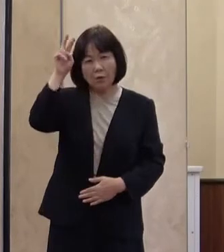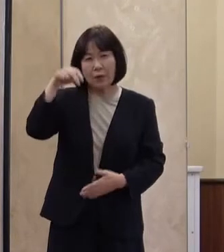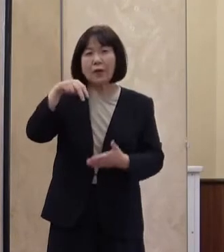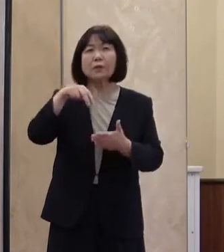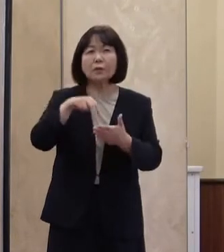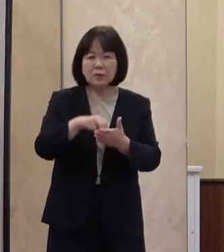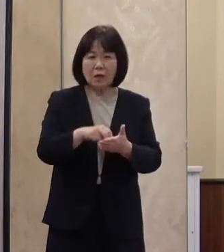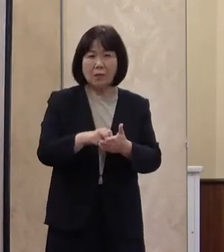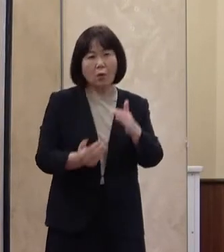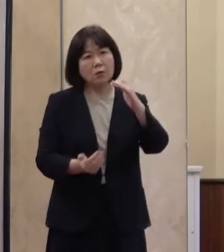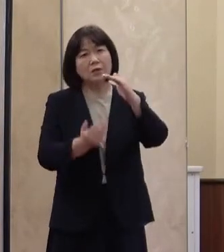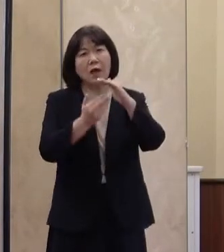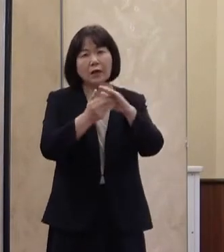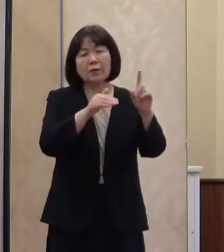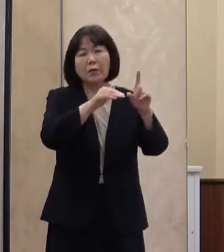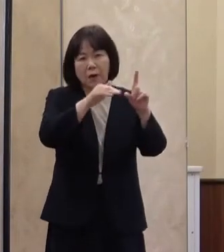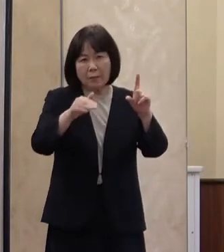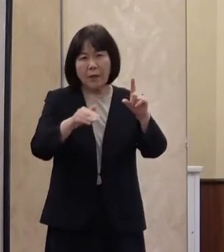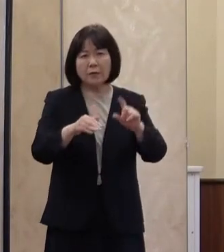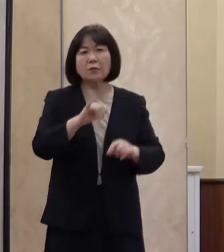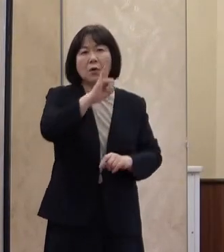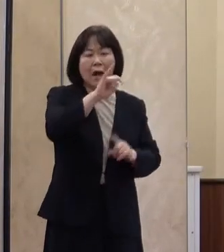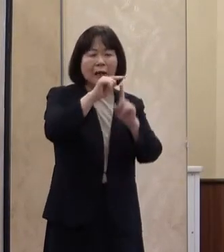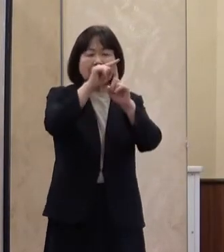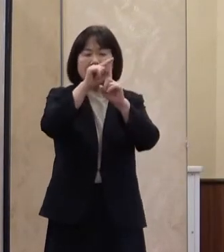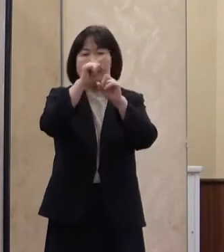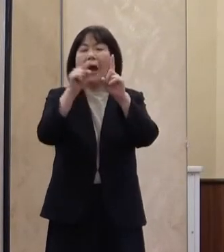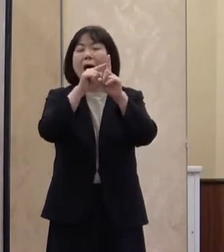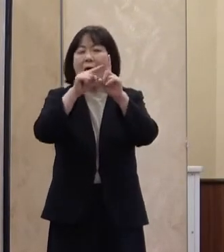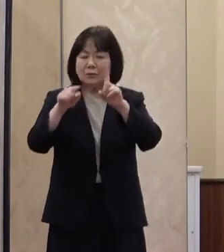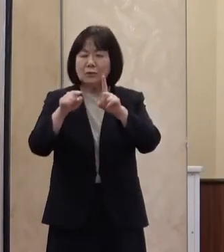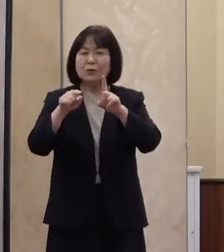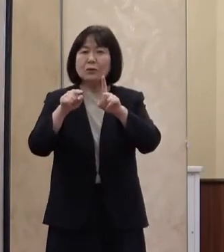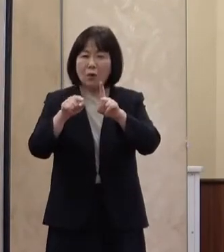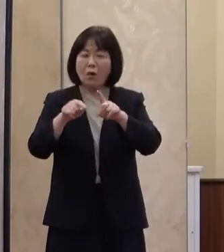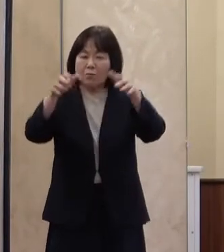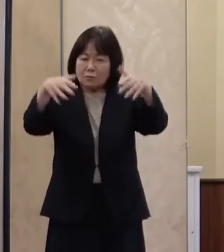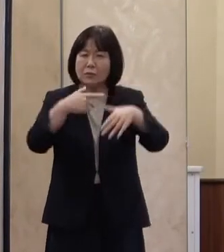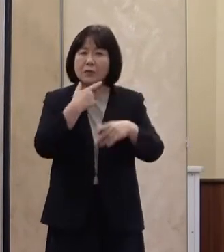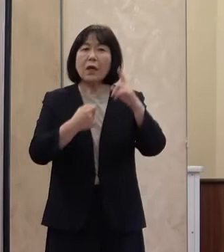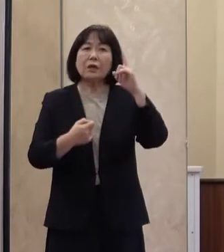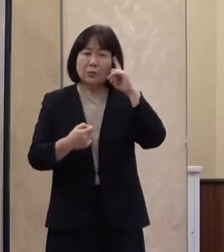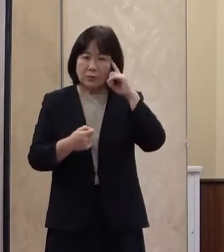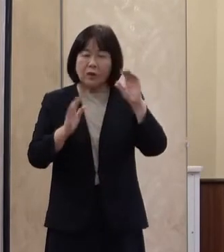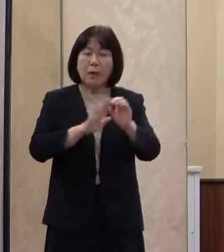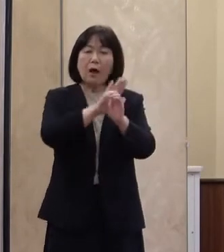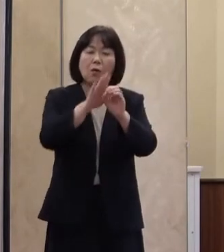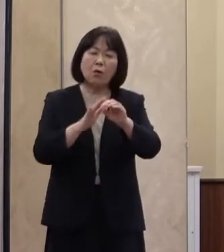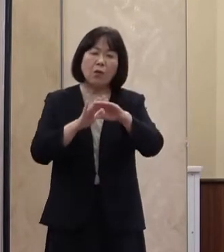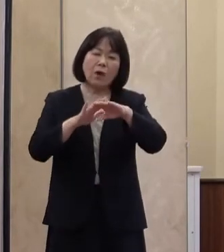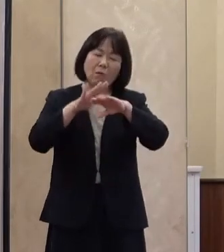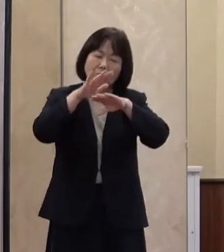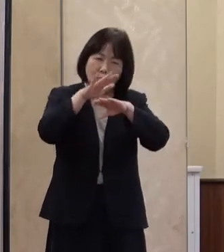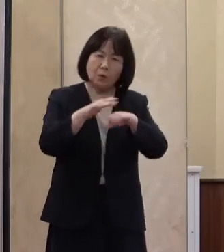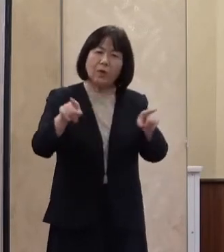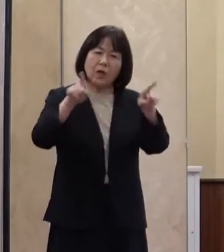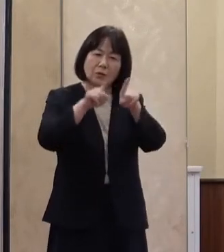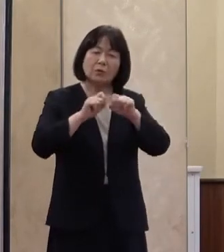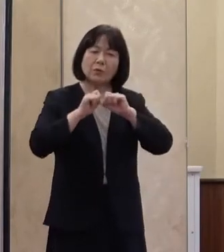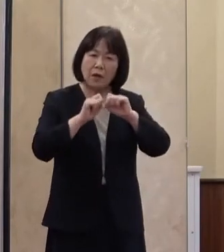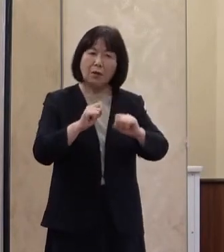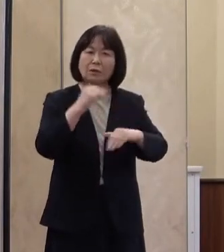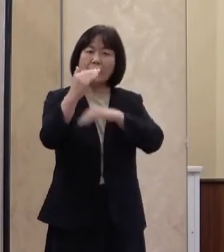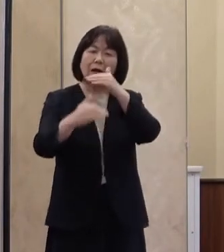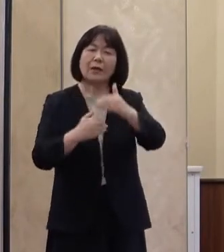字の IR を誘致していこうと、まあ、このコロナ禍を乗り越えてそれをやっていこうということを今両者確認をして進め